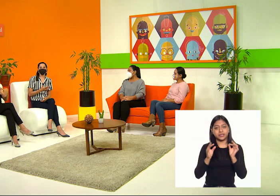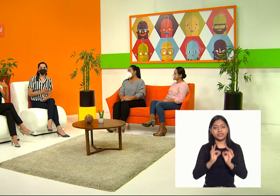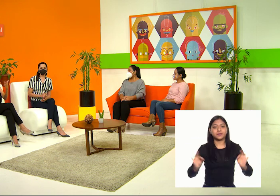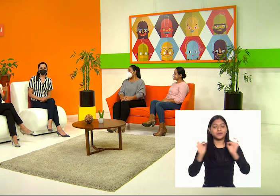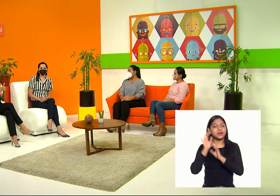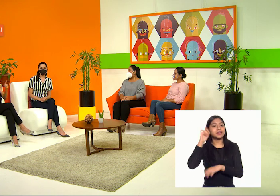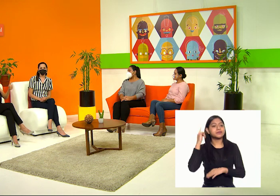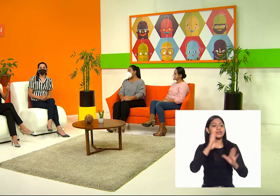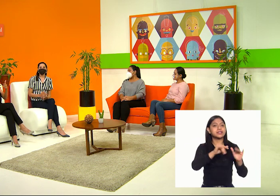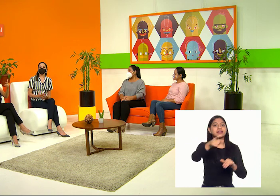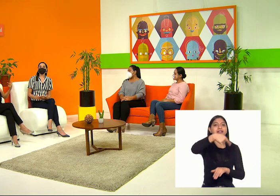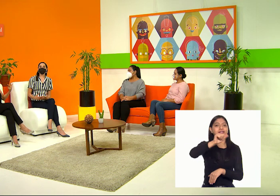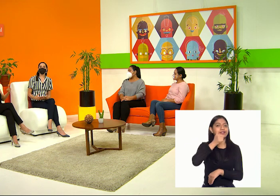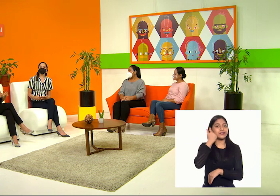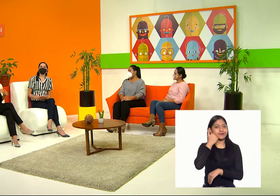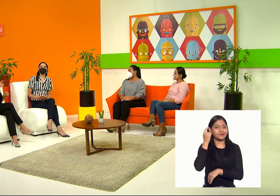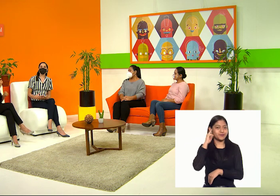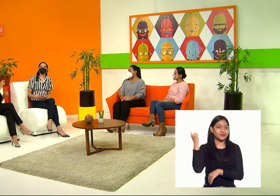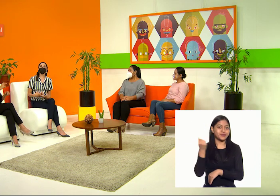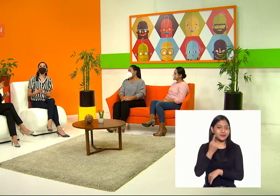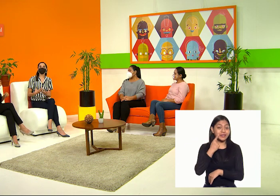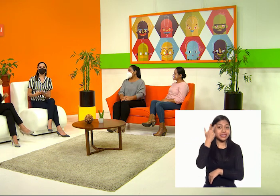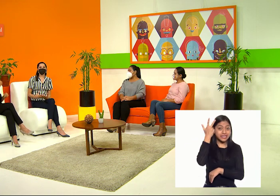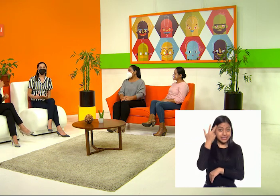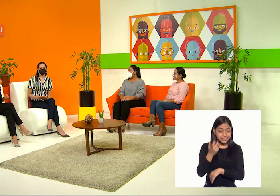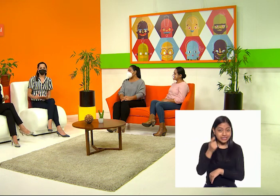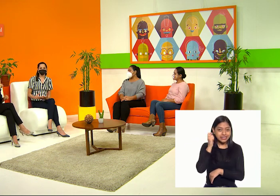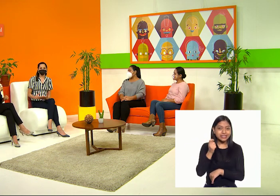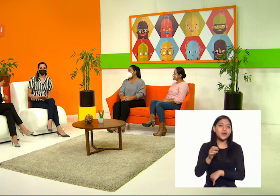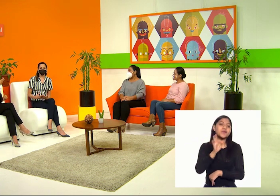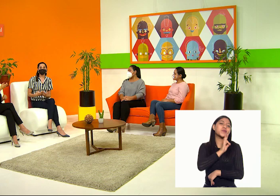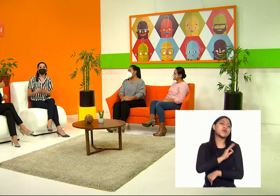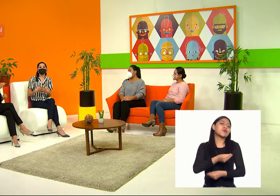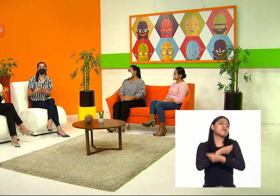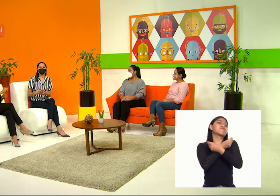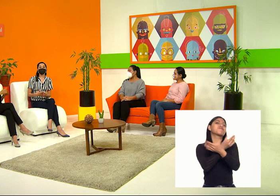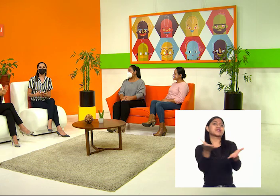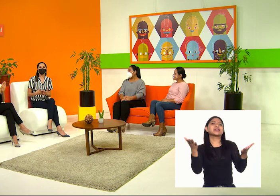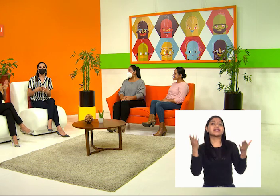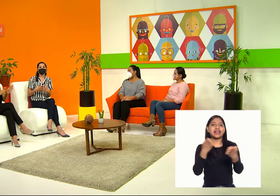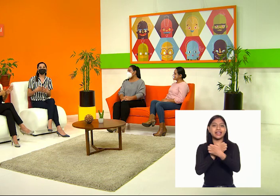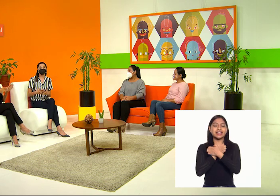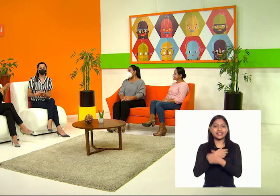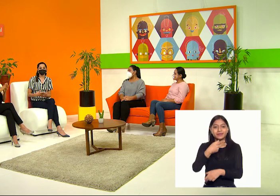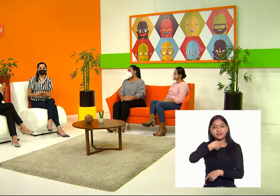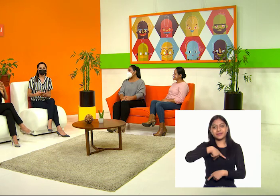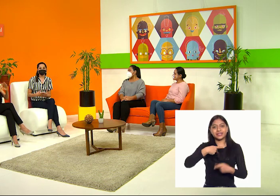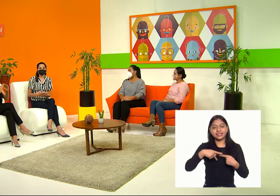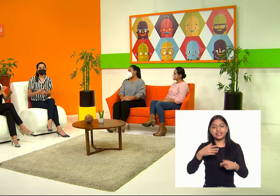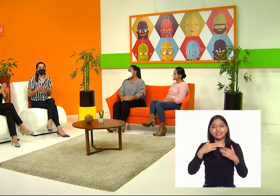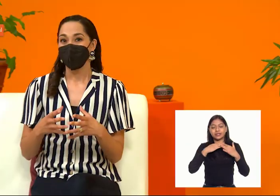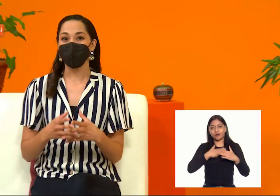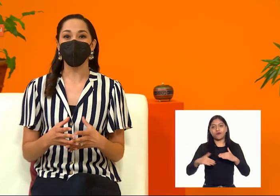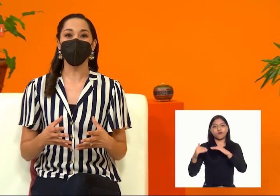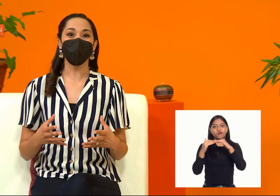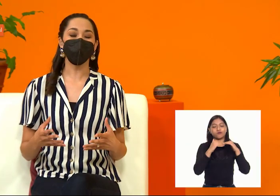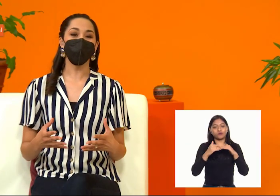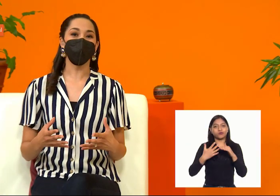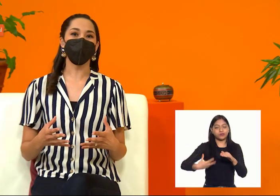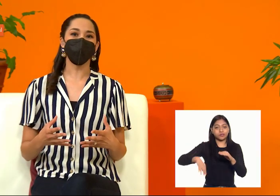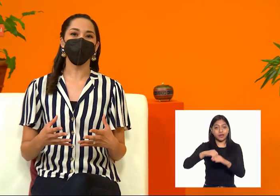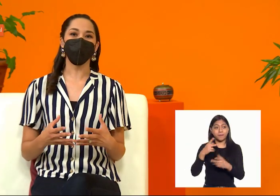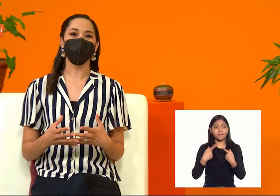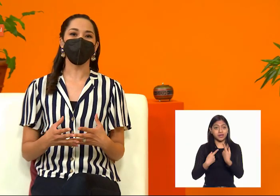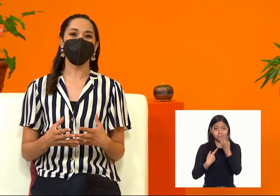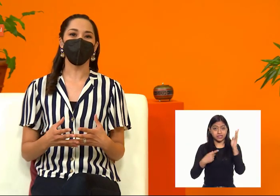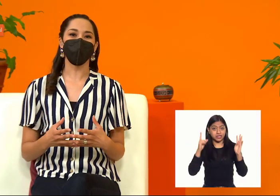los alumnos sordos. De esta manera se oferta una educación de equidad y excelencia. Las personas